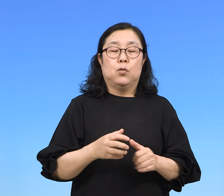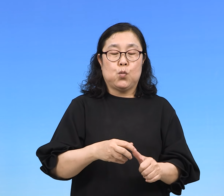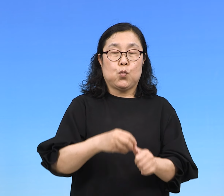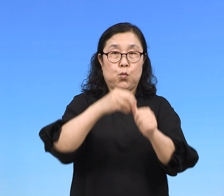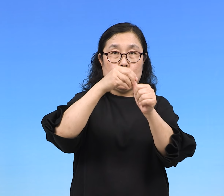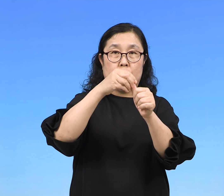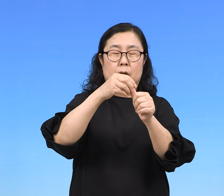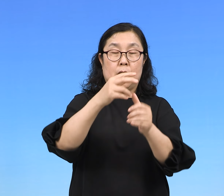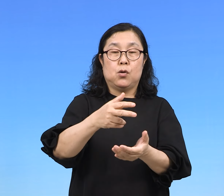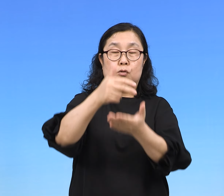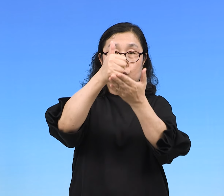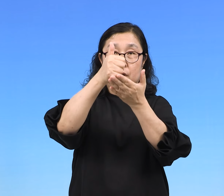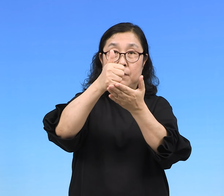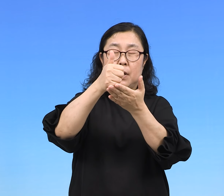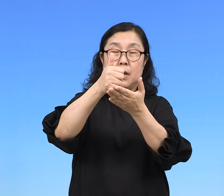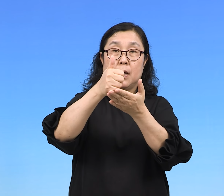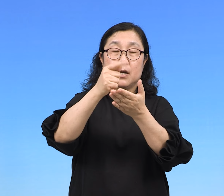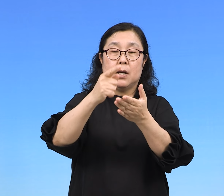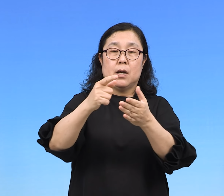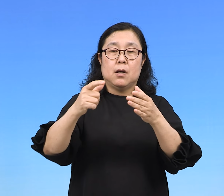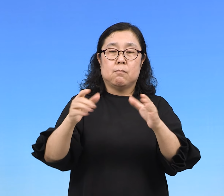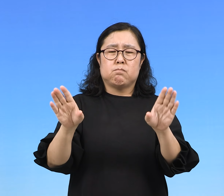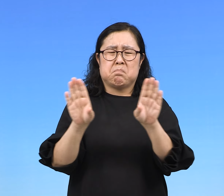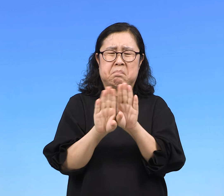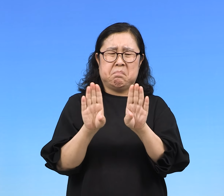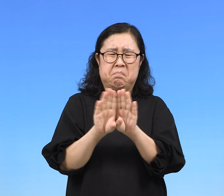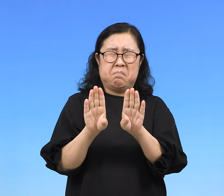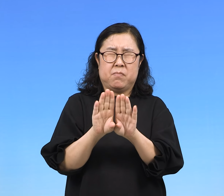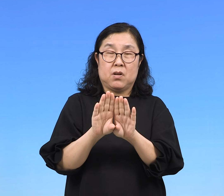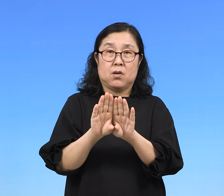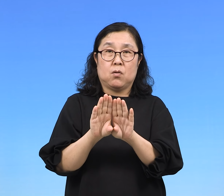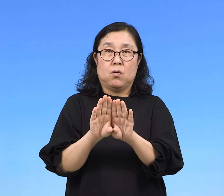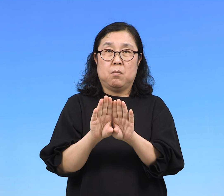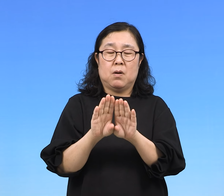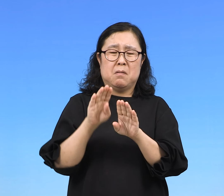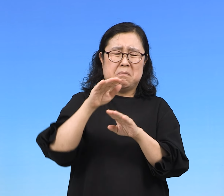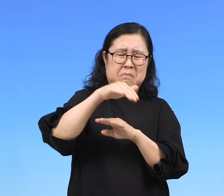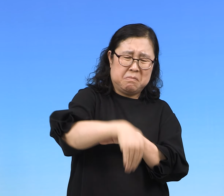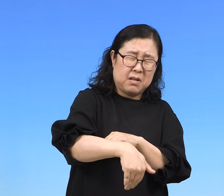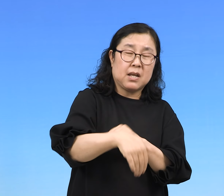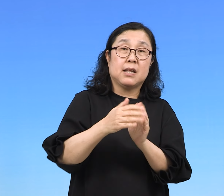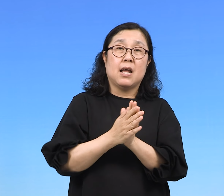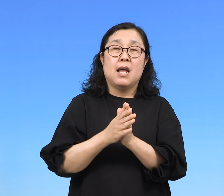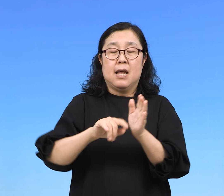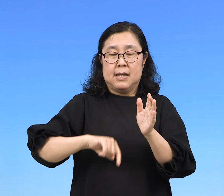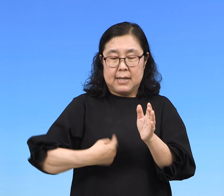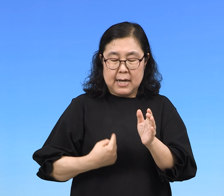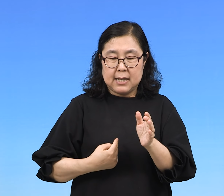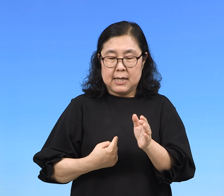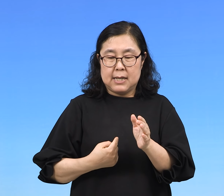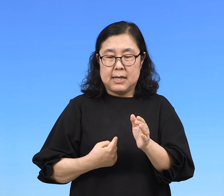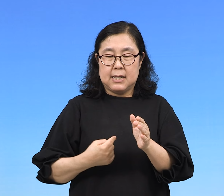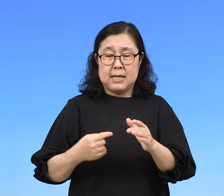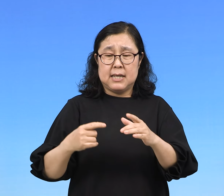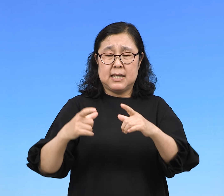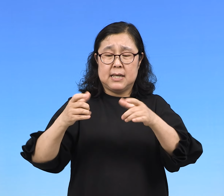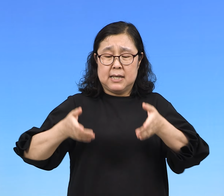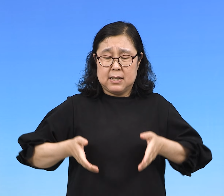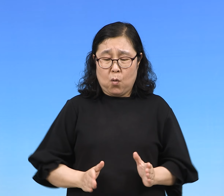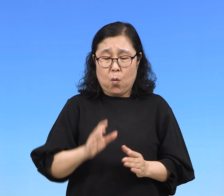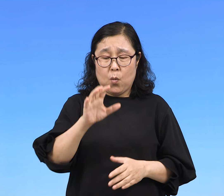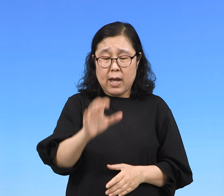세상에 지금 구원의 주께서 그 폐쇄적이고 그 침체된 자기 지역을 되살려주시려고